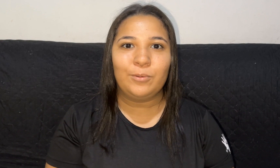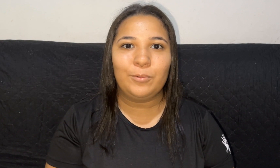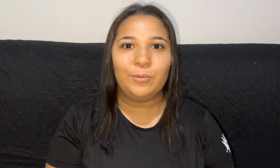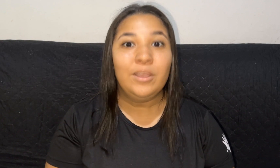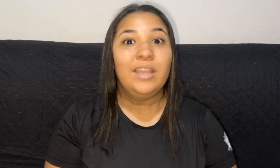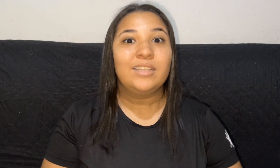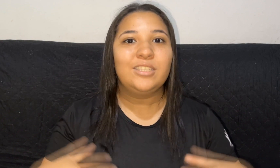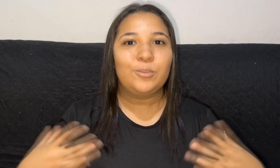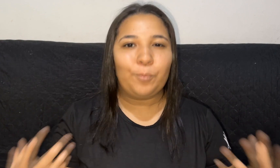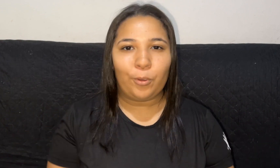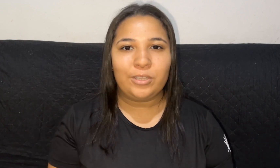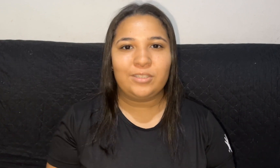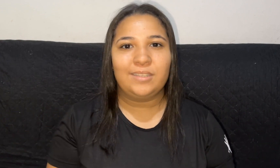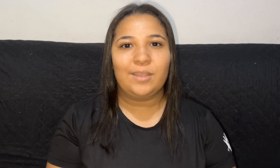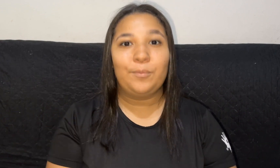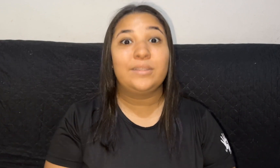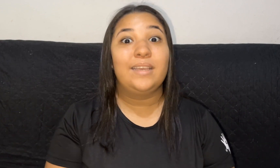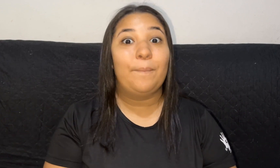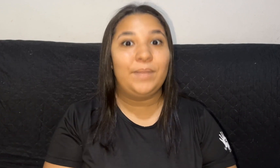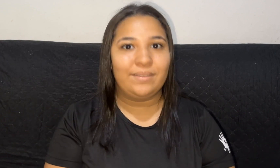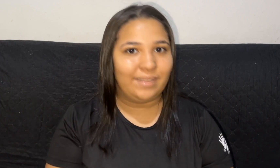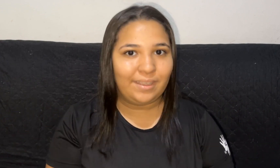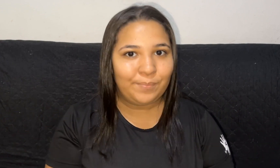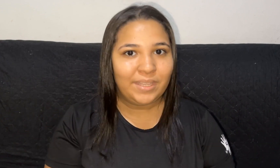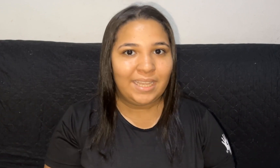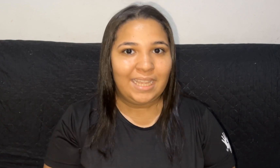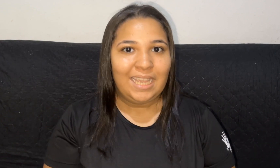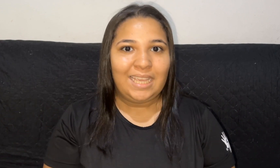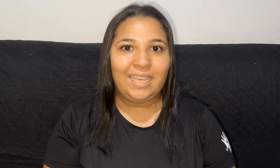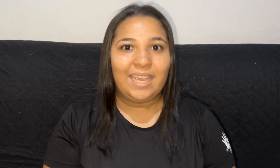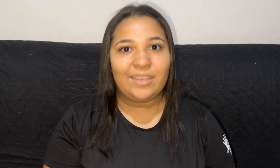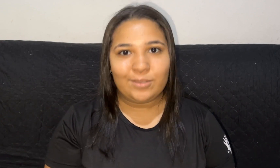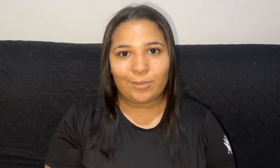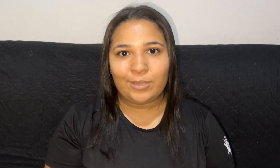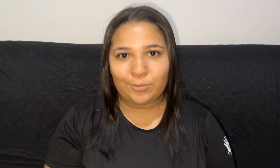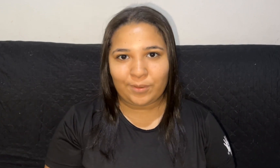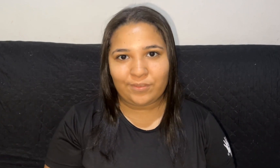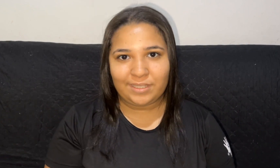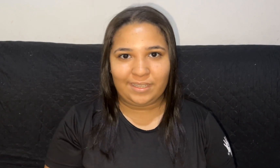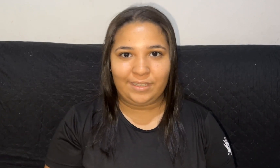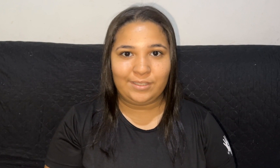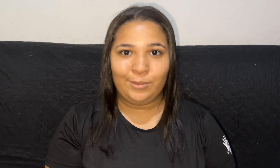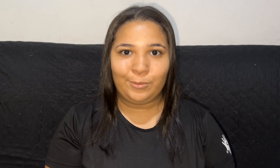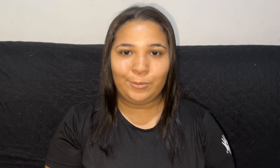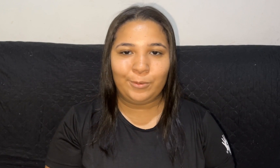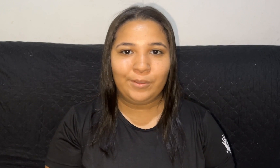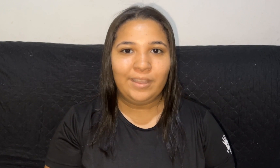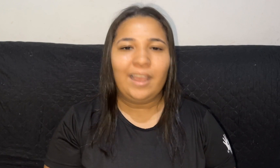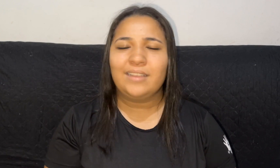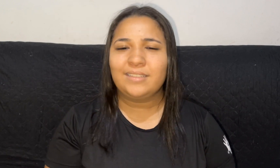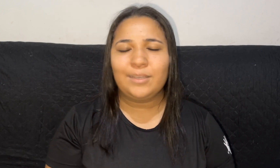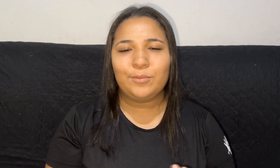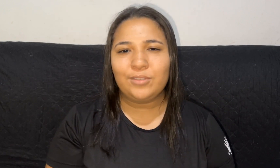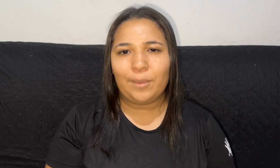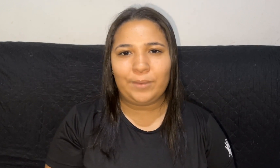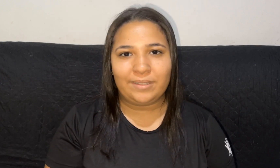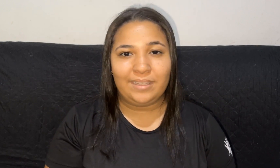estão dispostas a poder aprender. E é isso que eu deixo para vocês. Eu ainda tenho muito que aprender,